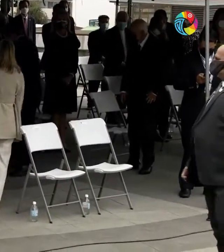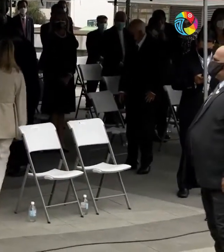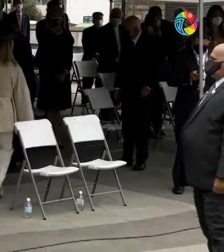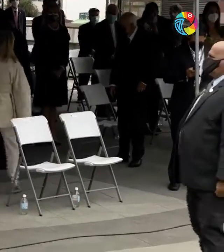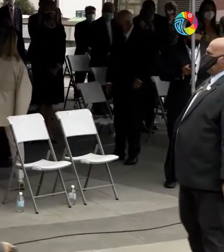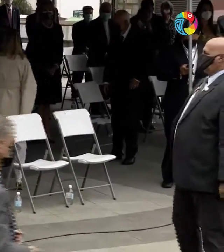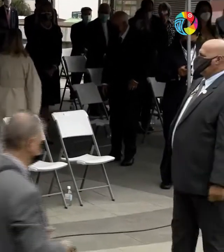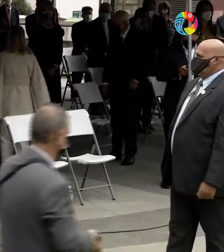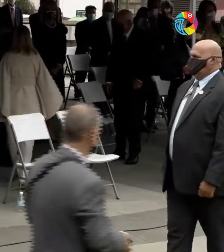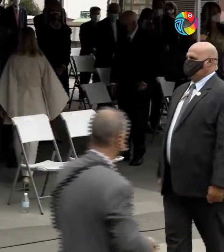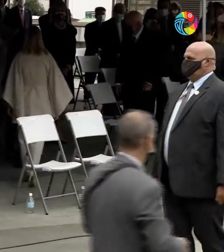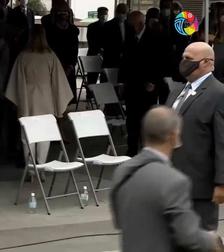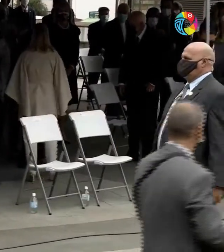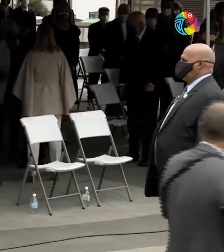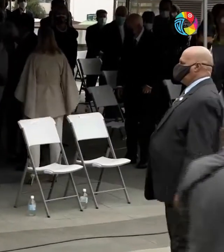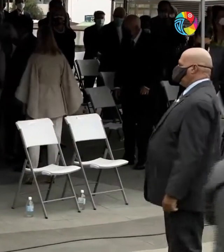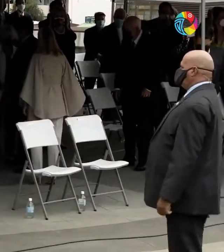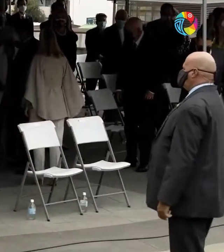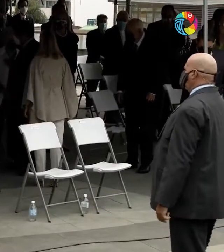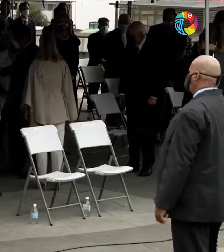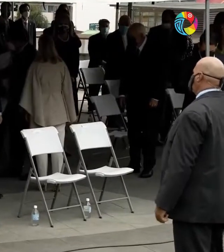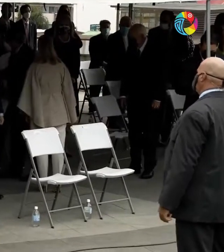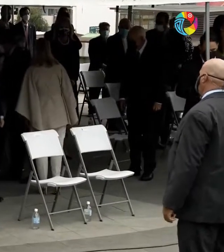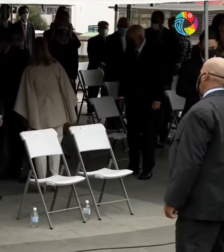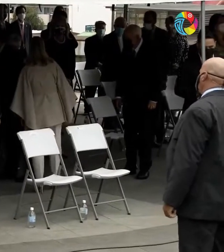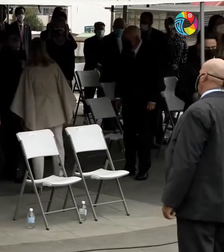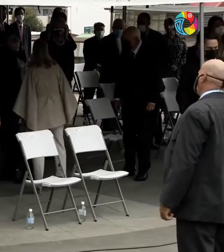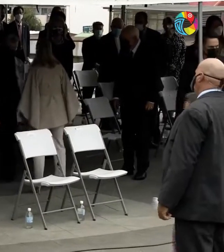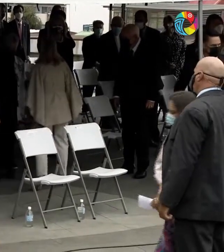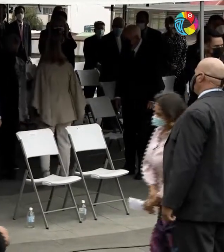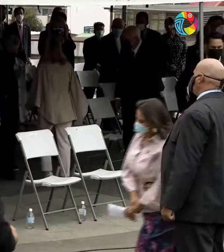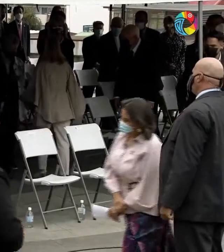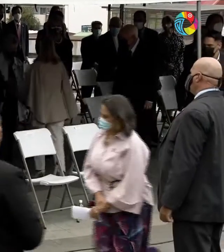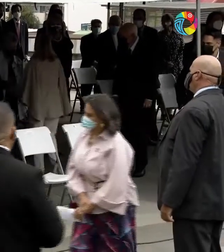de mientras realiza la salida el señor presidente de la República.